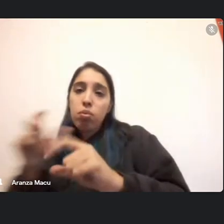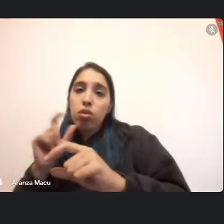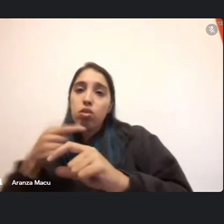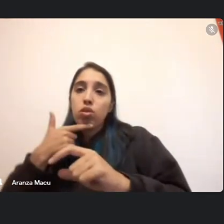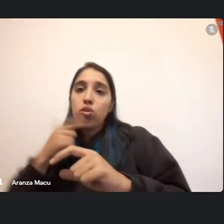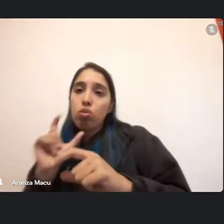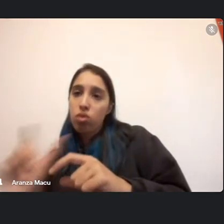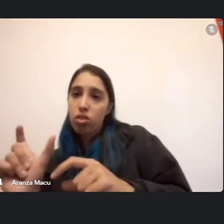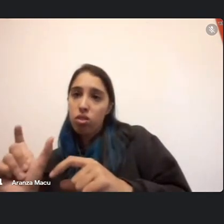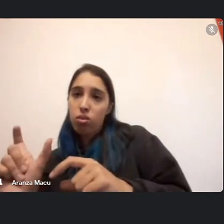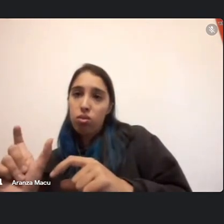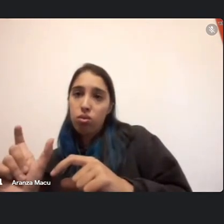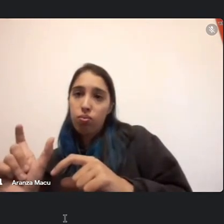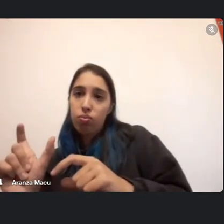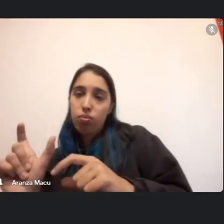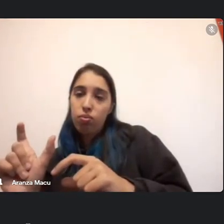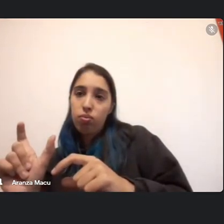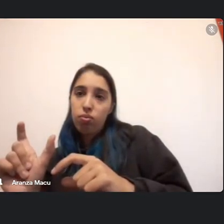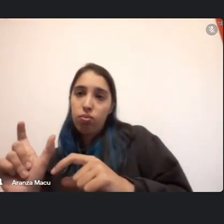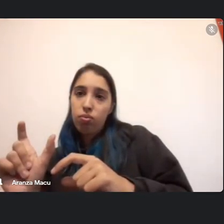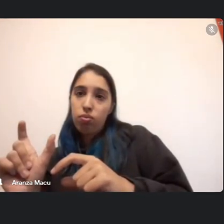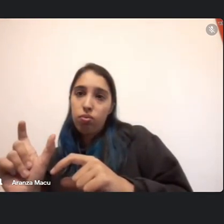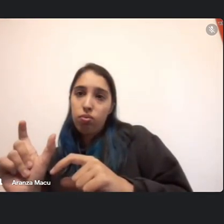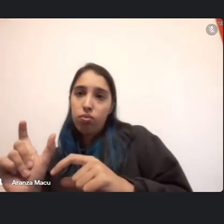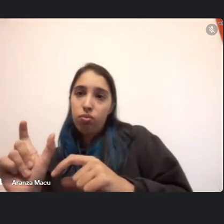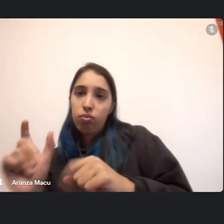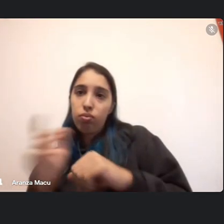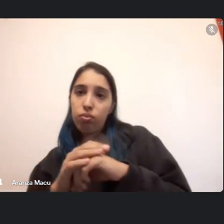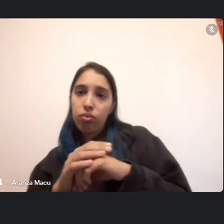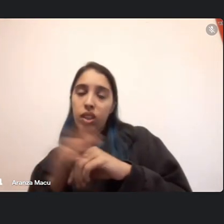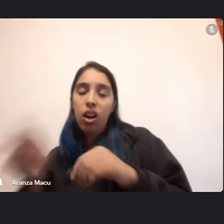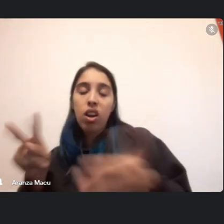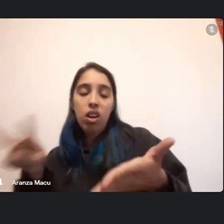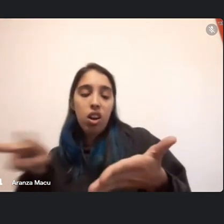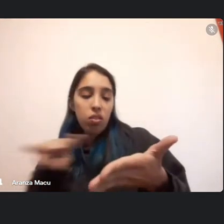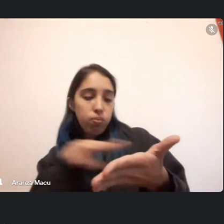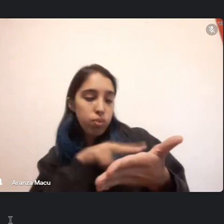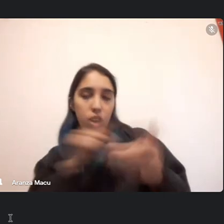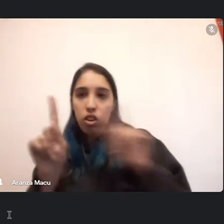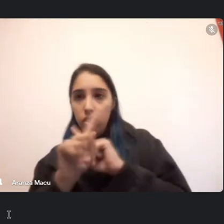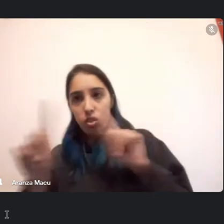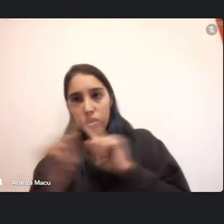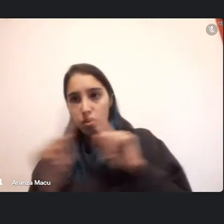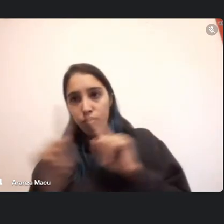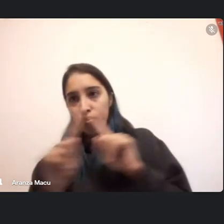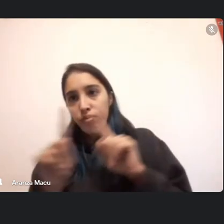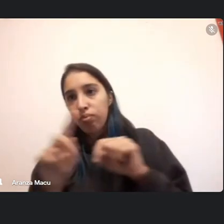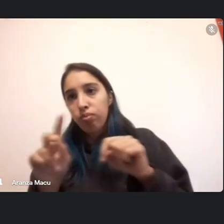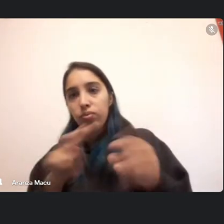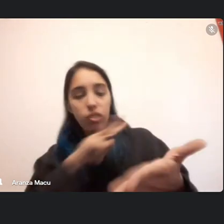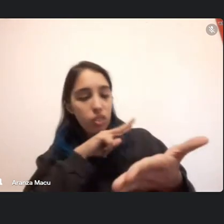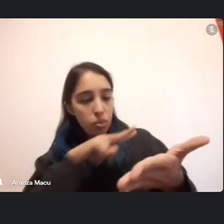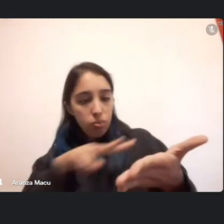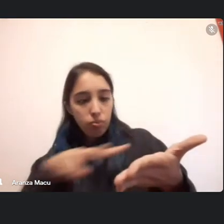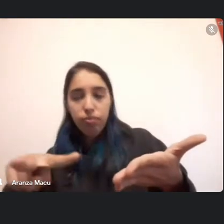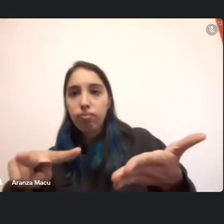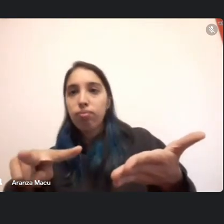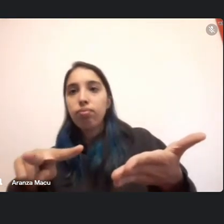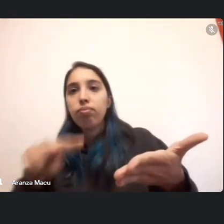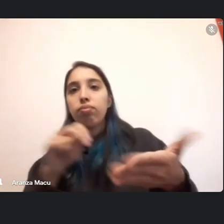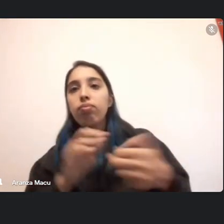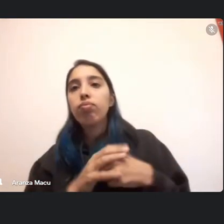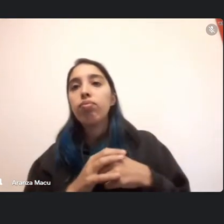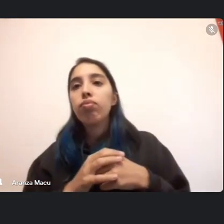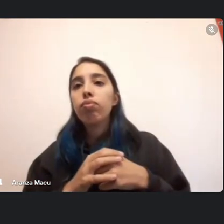caso, entonces nos da la pista que acá no tenemos que invertir la lectura o con los premodificadores. Pero no el resto de los verbos